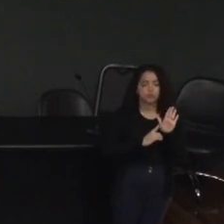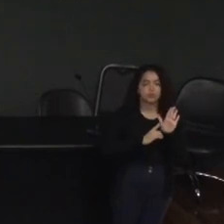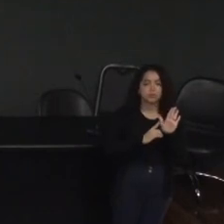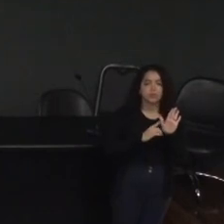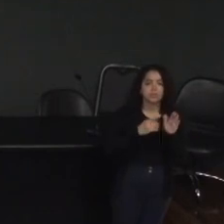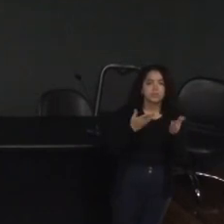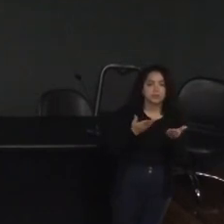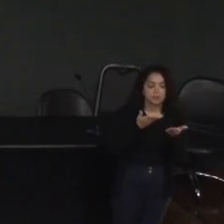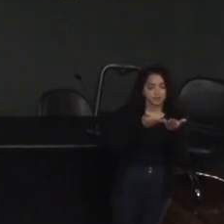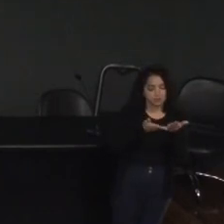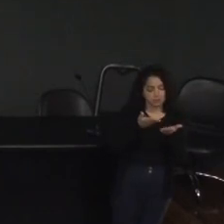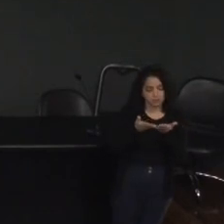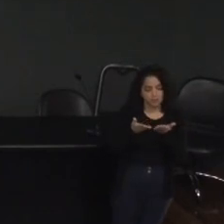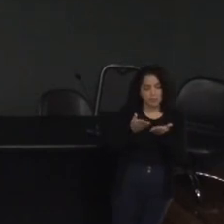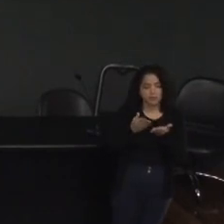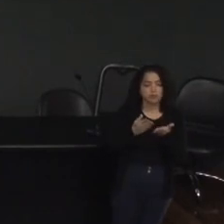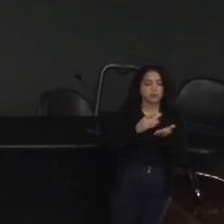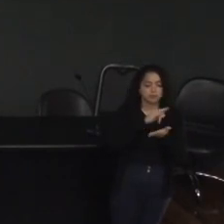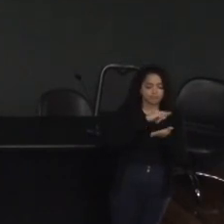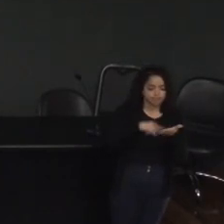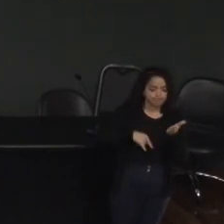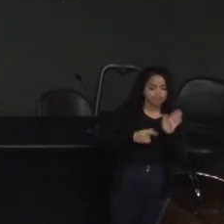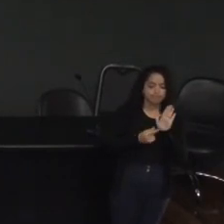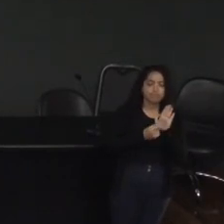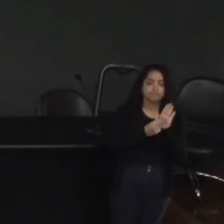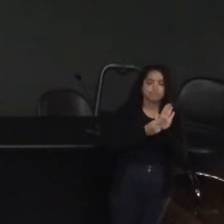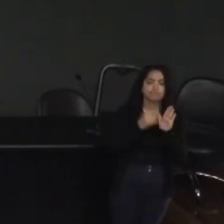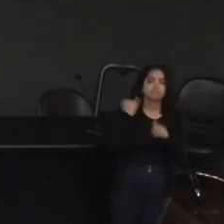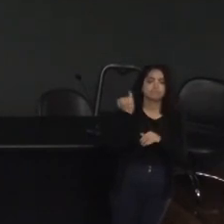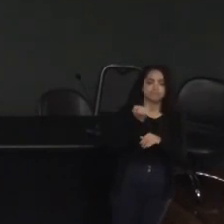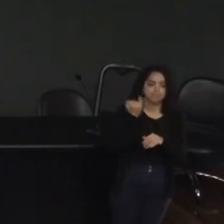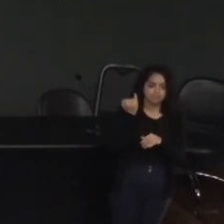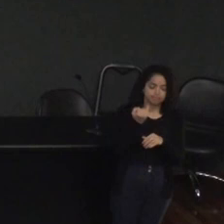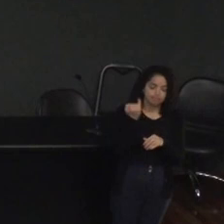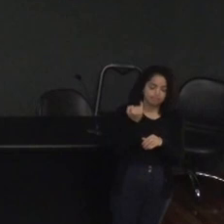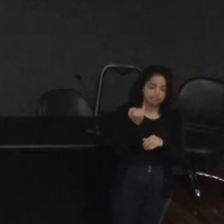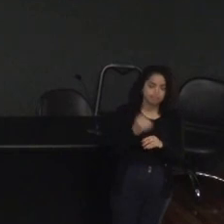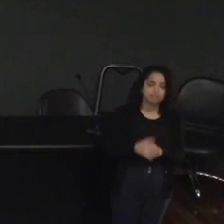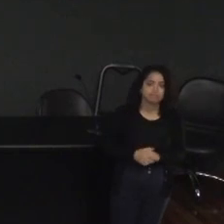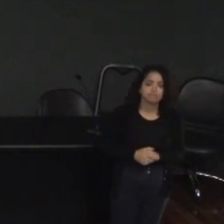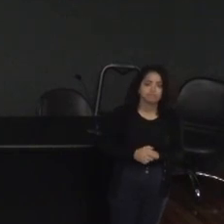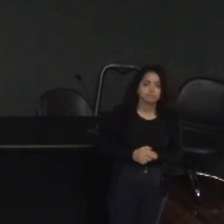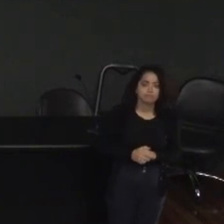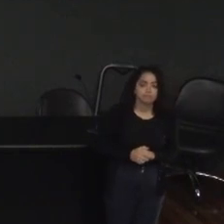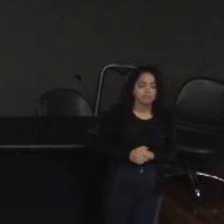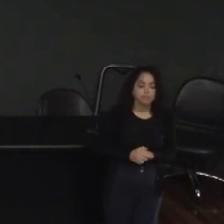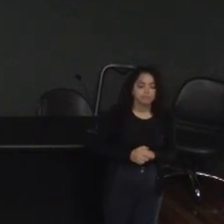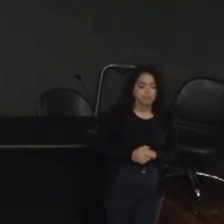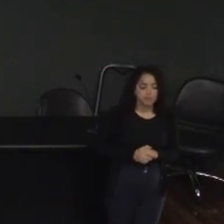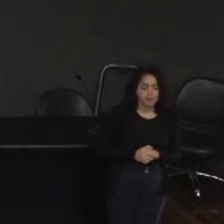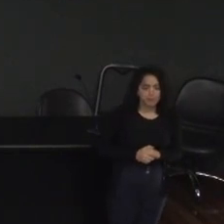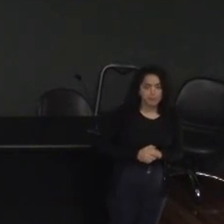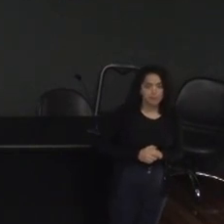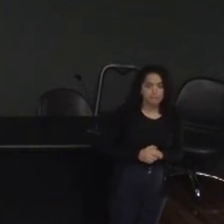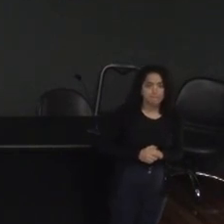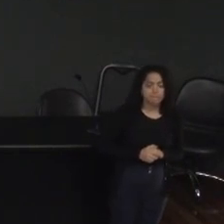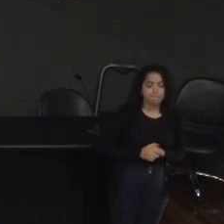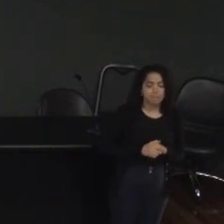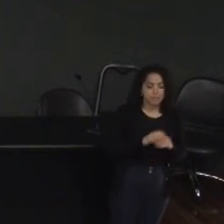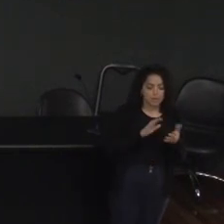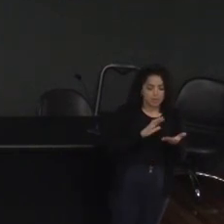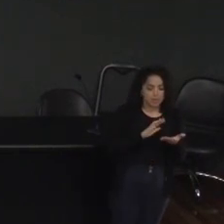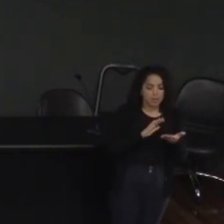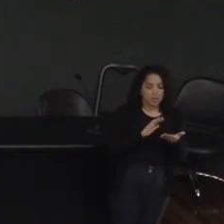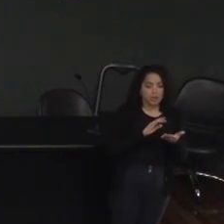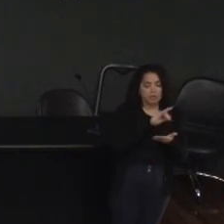abordar o tratamento de dados então para nós é fundamentalmente importante Esse aspecto do tratamento de dados pessoais adequação de